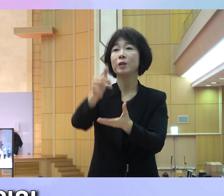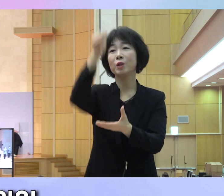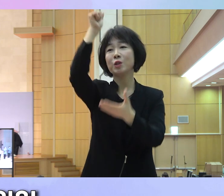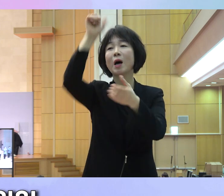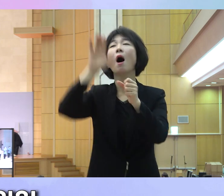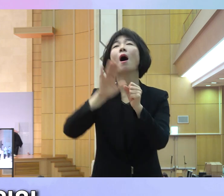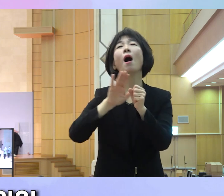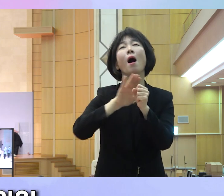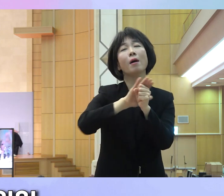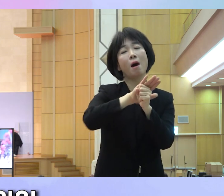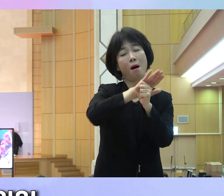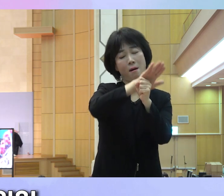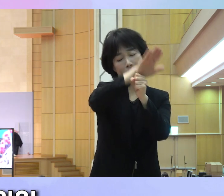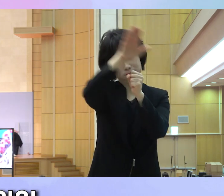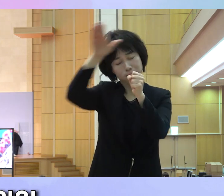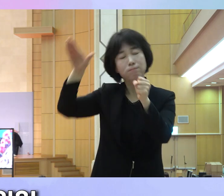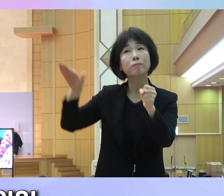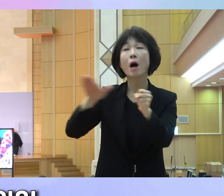그